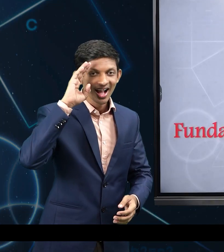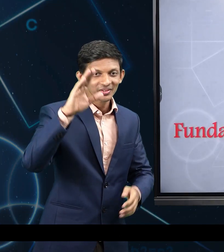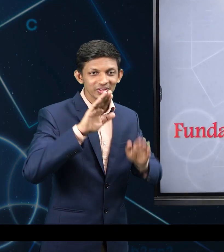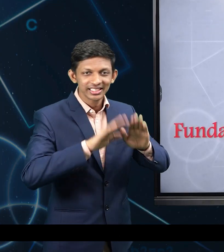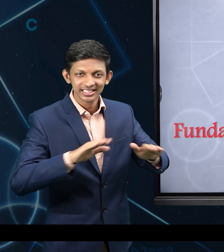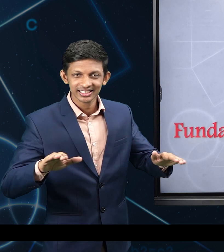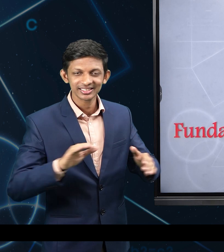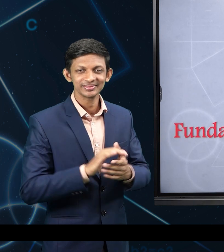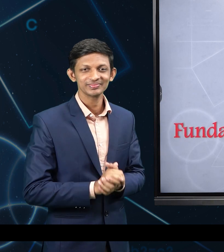హలో పిల్లలు!